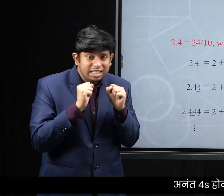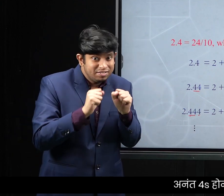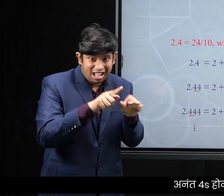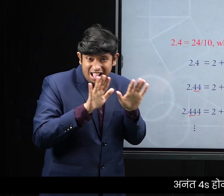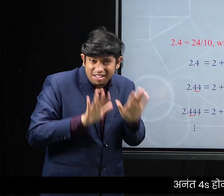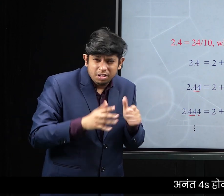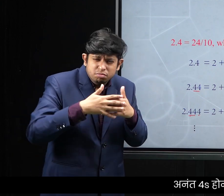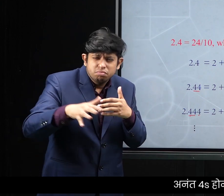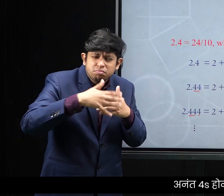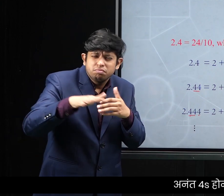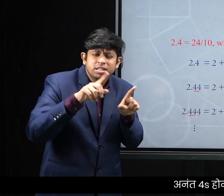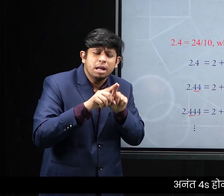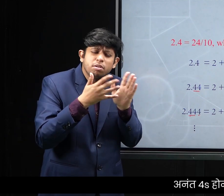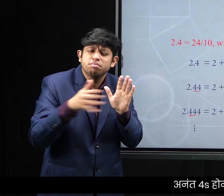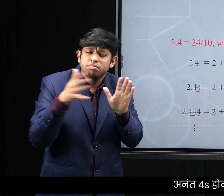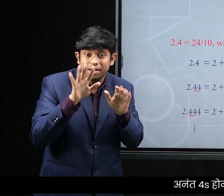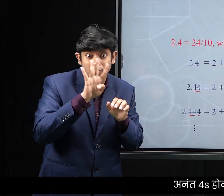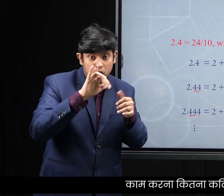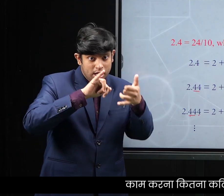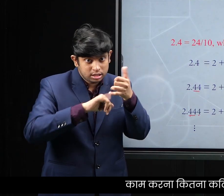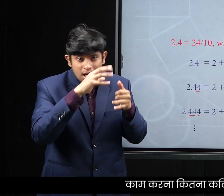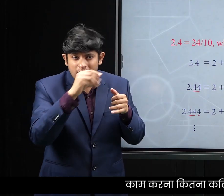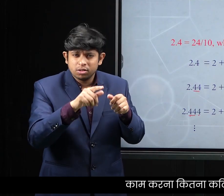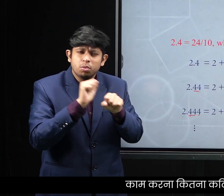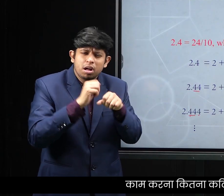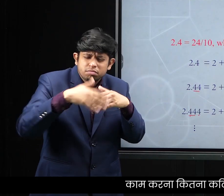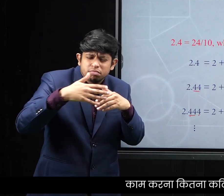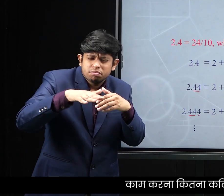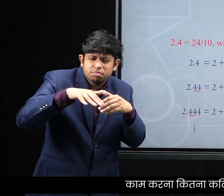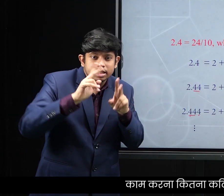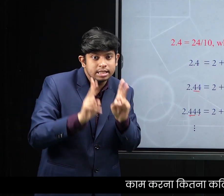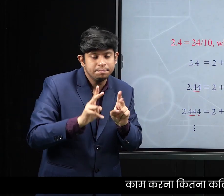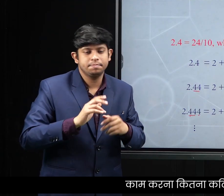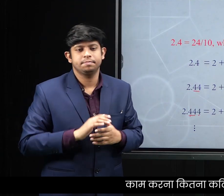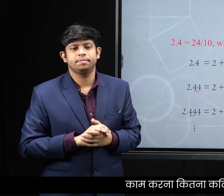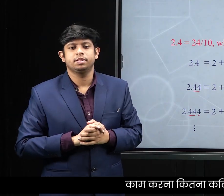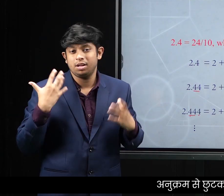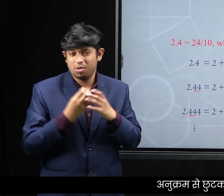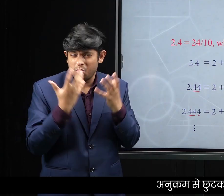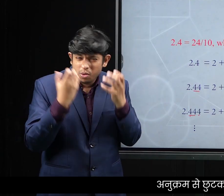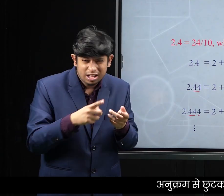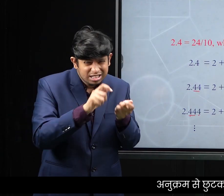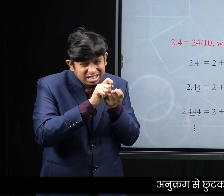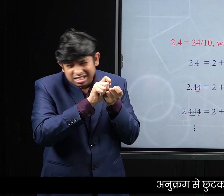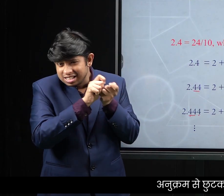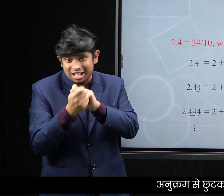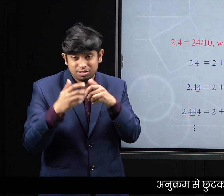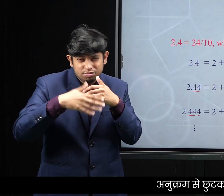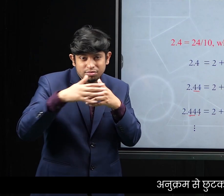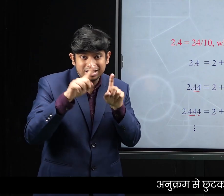अनंत 4s होना और उनके साथ काम करना कितना कठिन है। हमें किसी तरह से अनंत अनुक्रम से छुटकारा